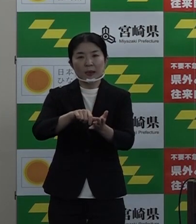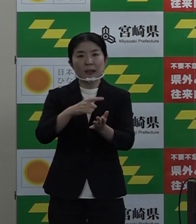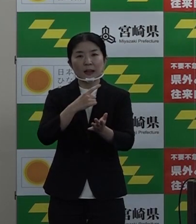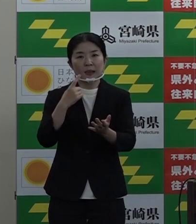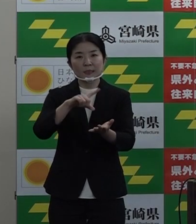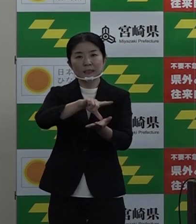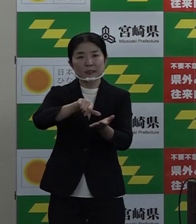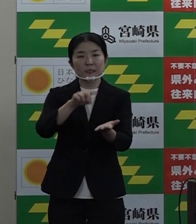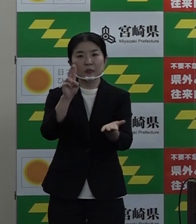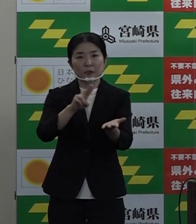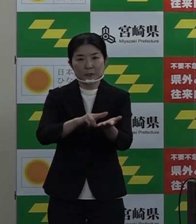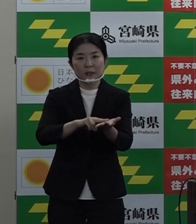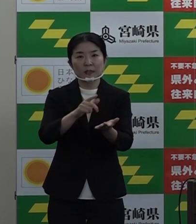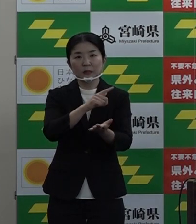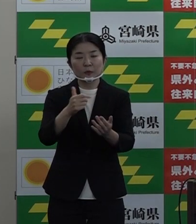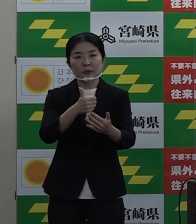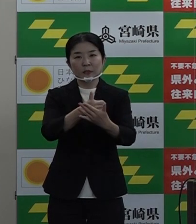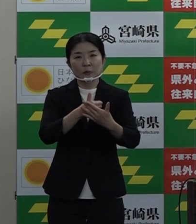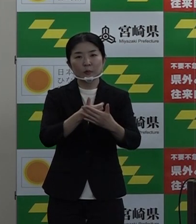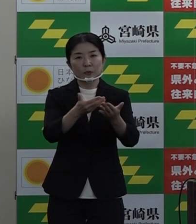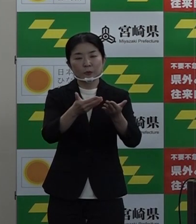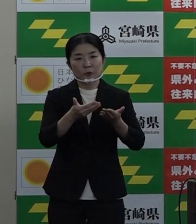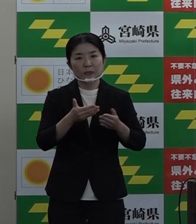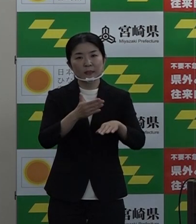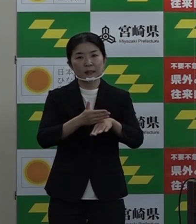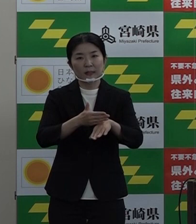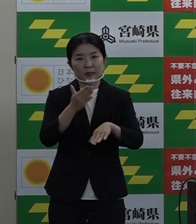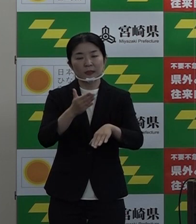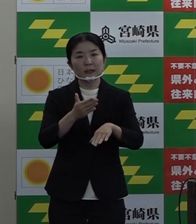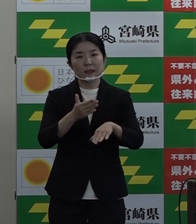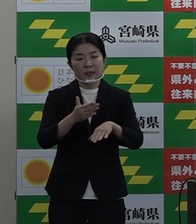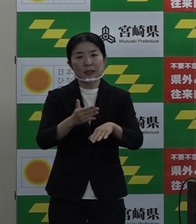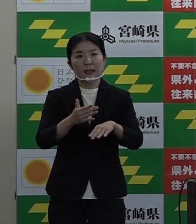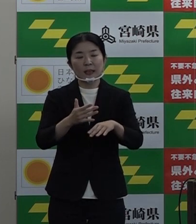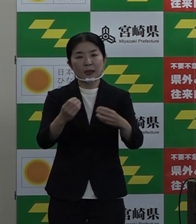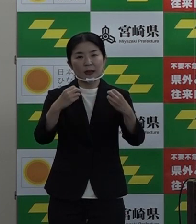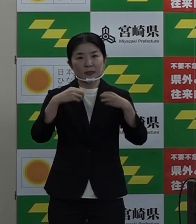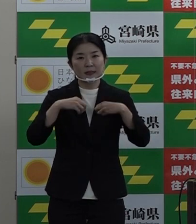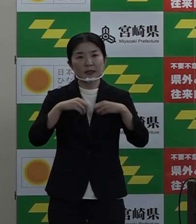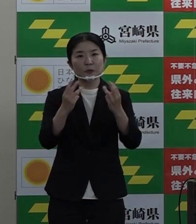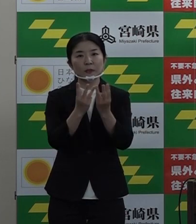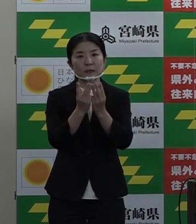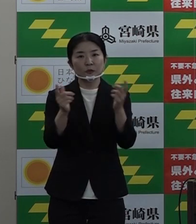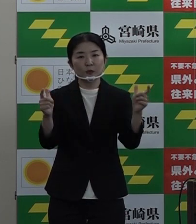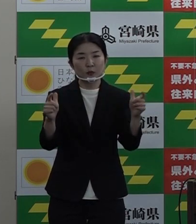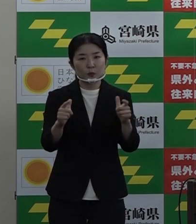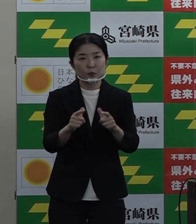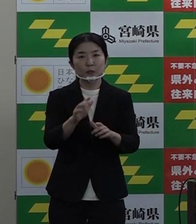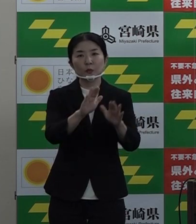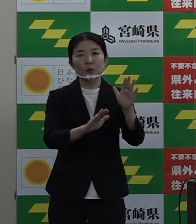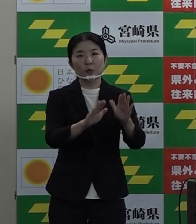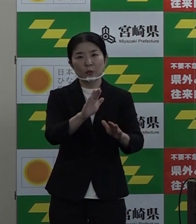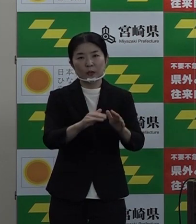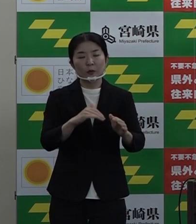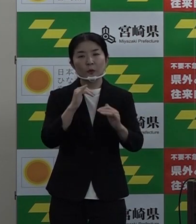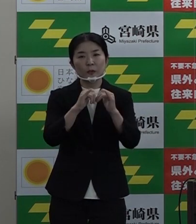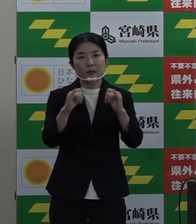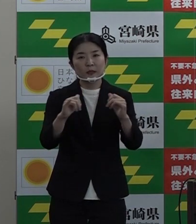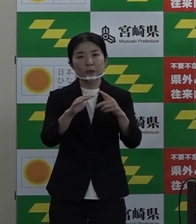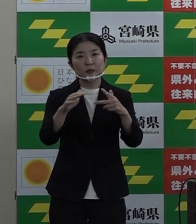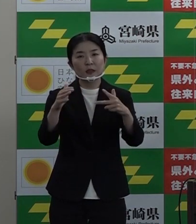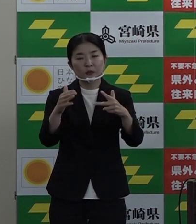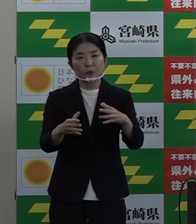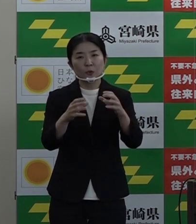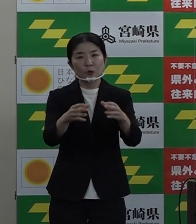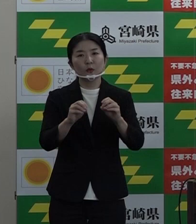まして、さまざまな協力をいただくことによって随分今感染が落ち着きつつあると。高齢者施設のクラス